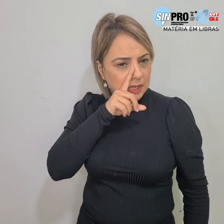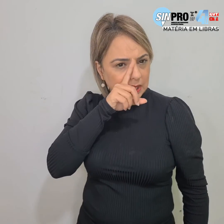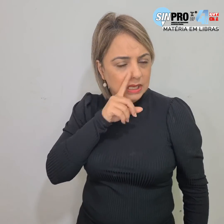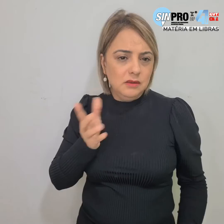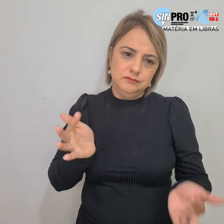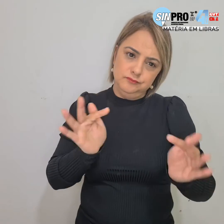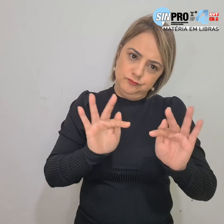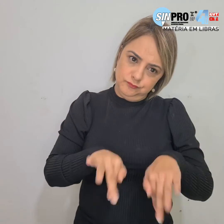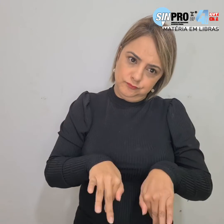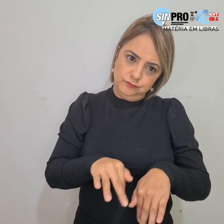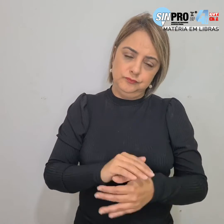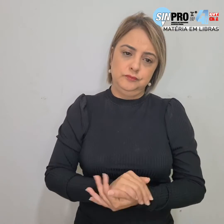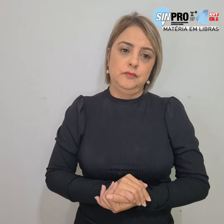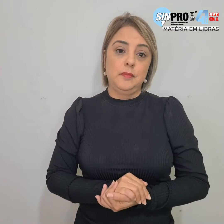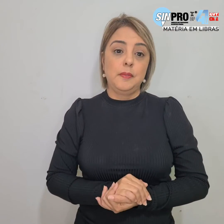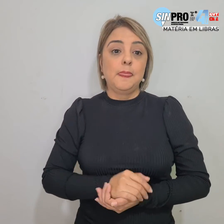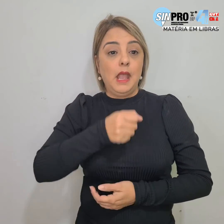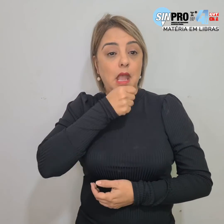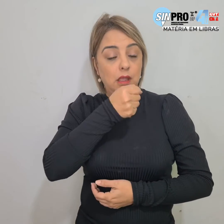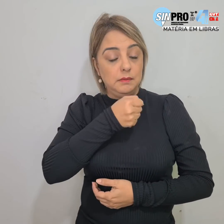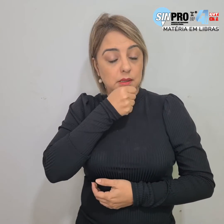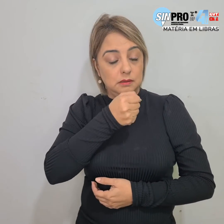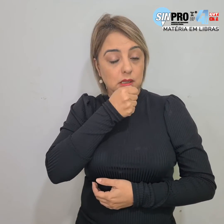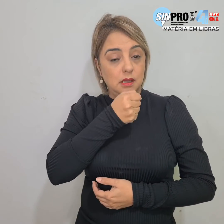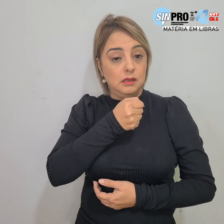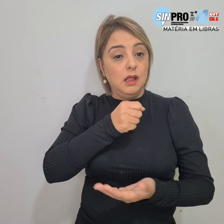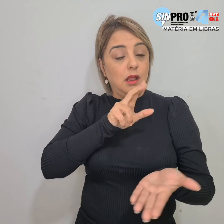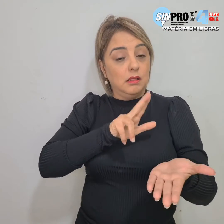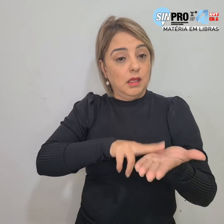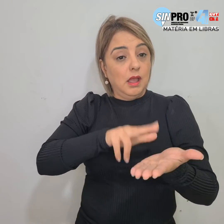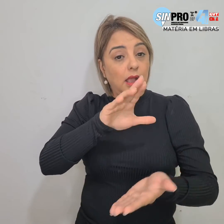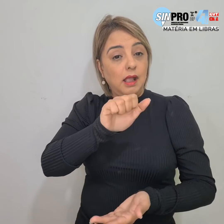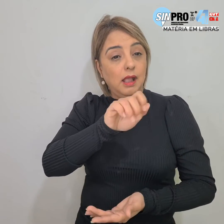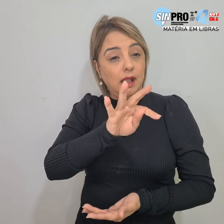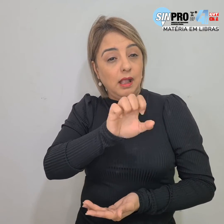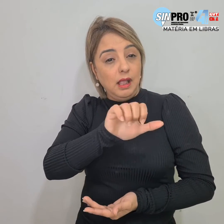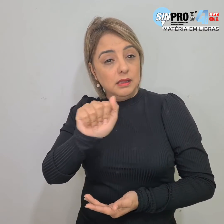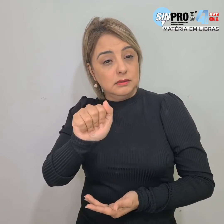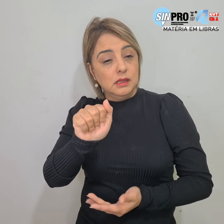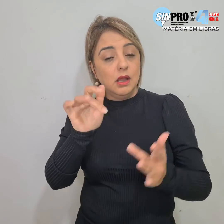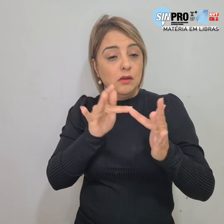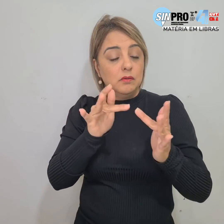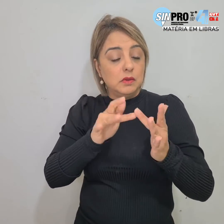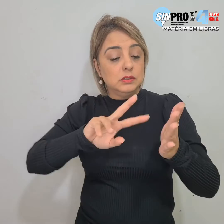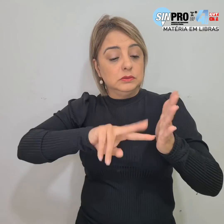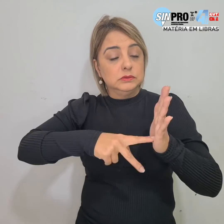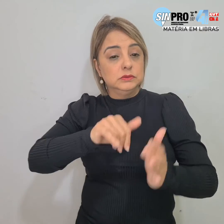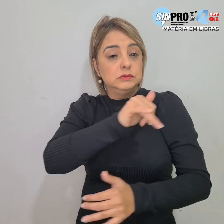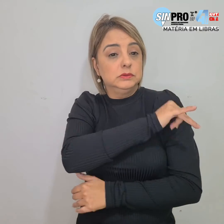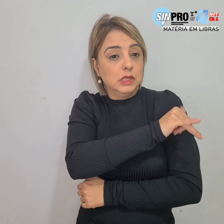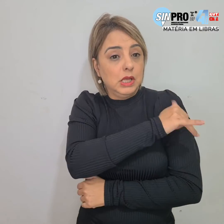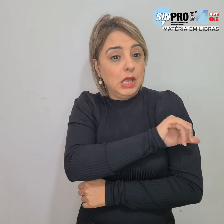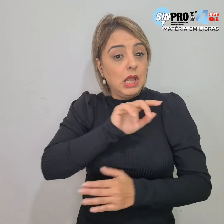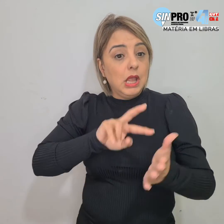A reportagem de Carta Capital tentou contato com o Cinep Rio para que o sindicato se posicione frente às